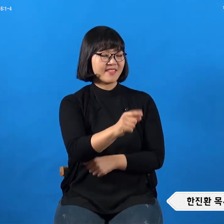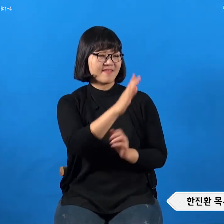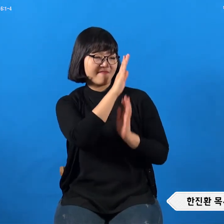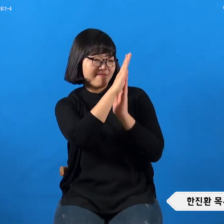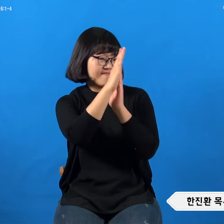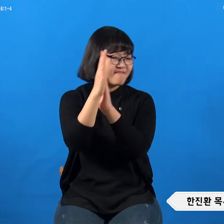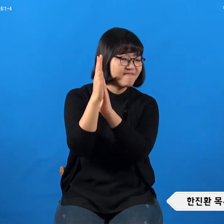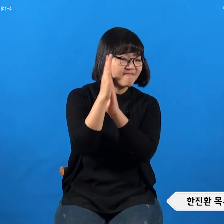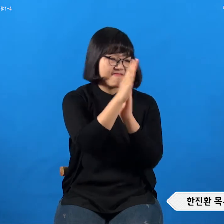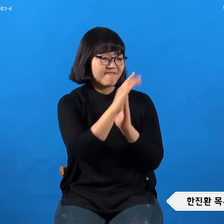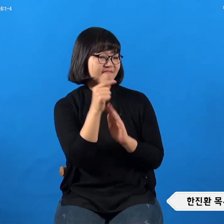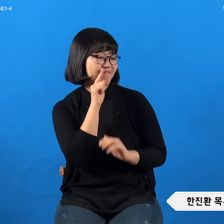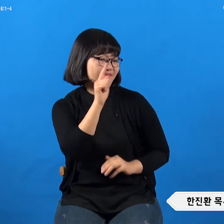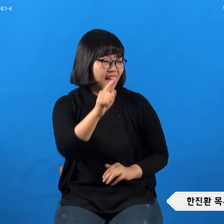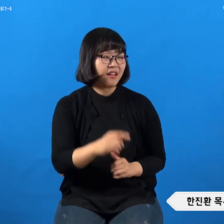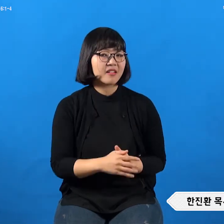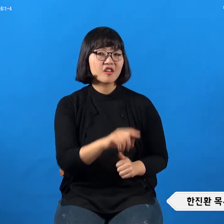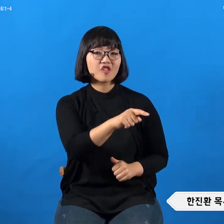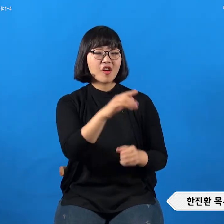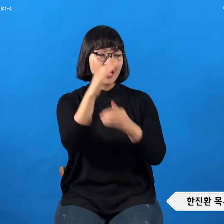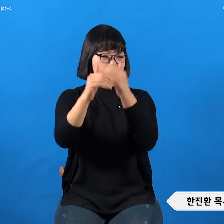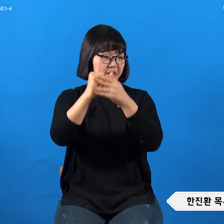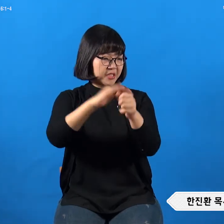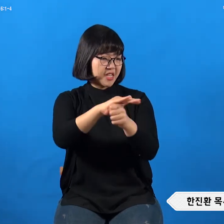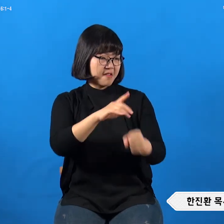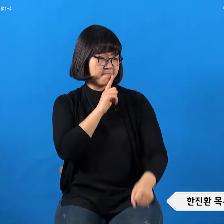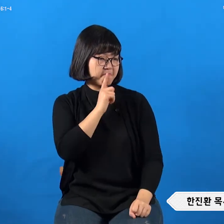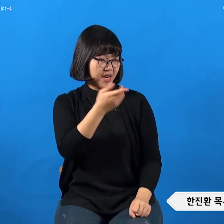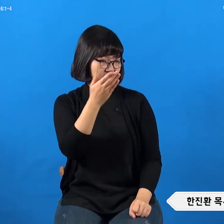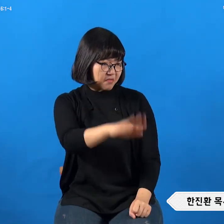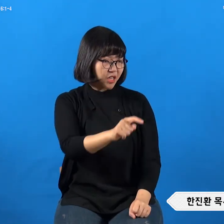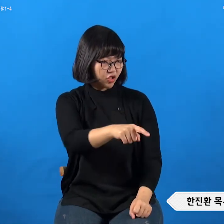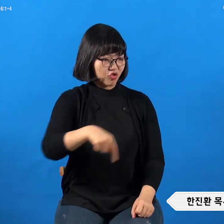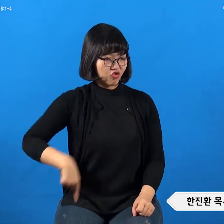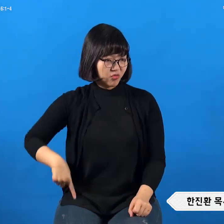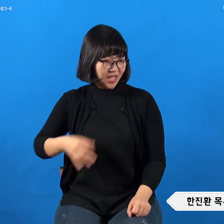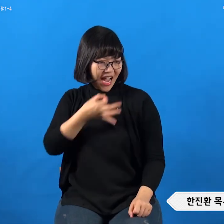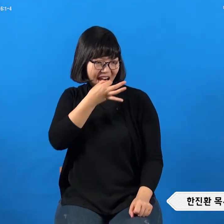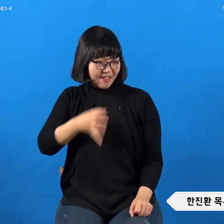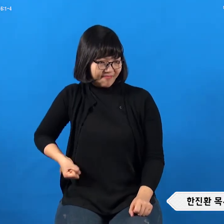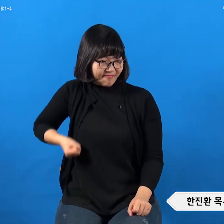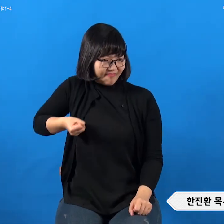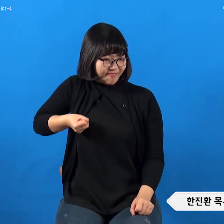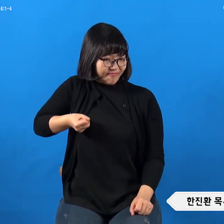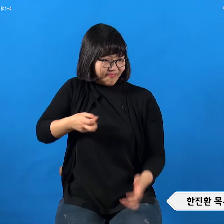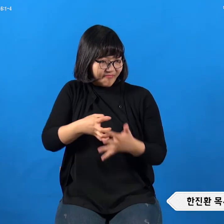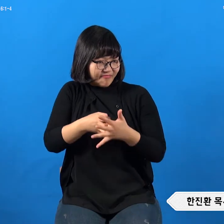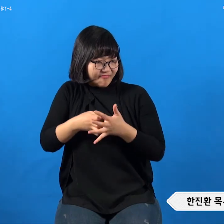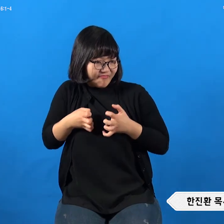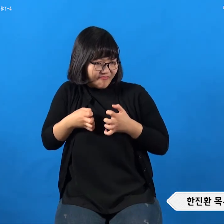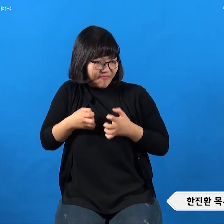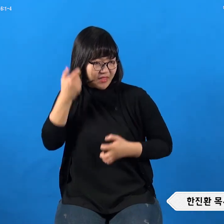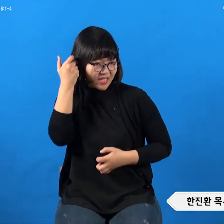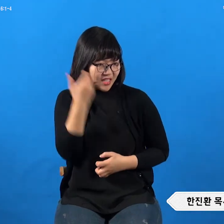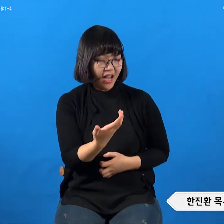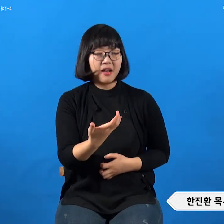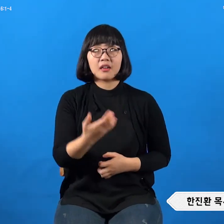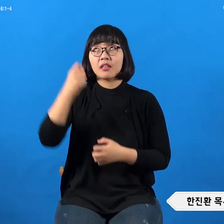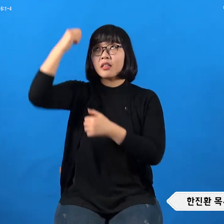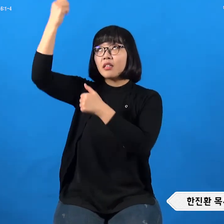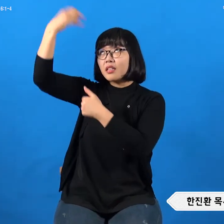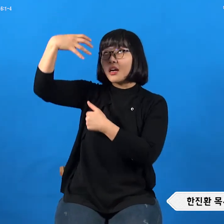사랑 운운하면서 너는 너 호주머니에 반크라운을 꽉 쥐고 있느냐? 얼굴이 화끈